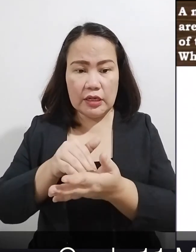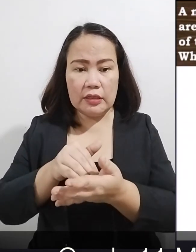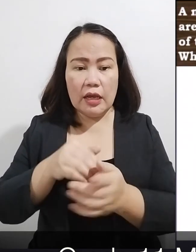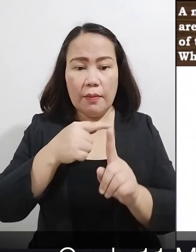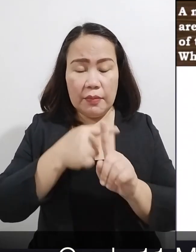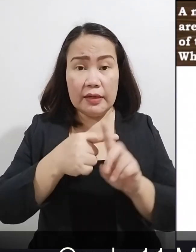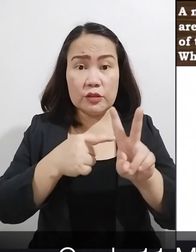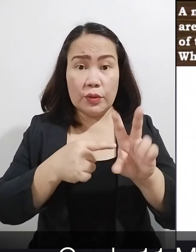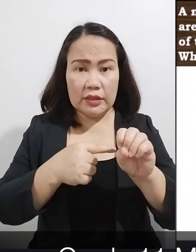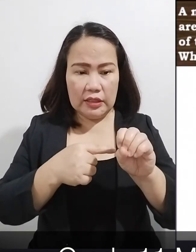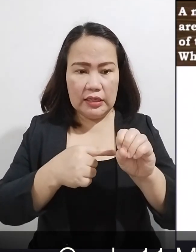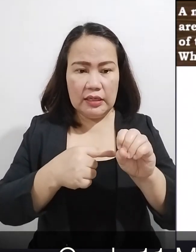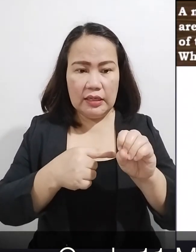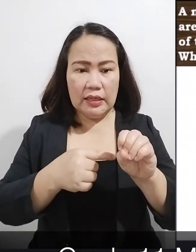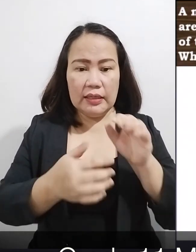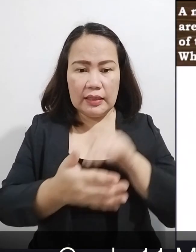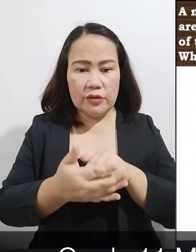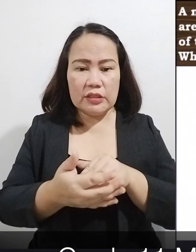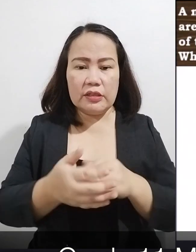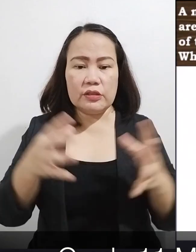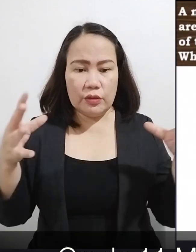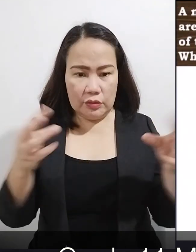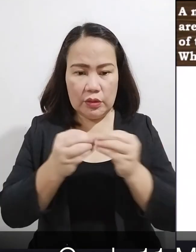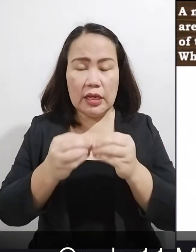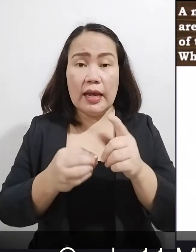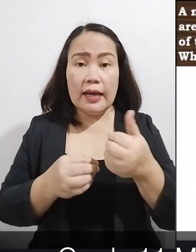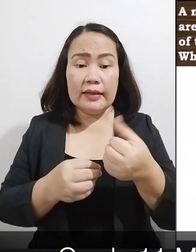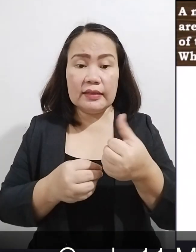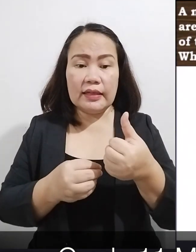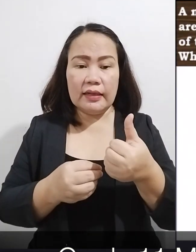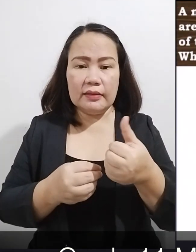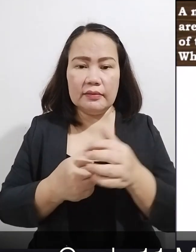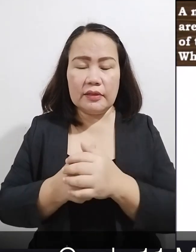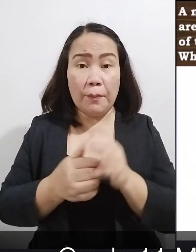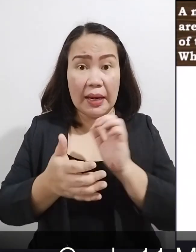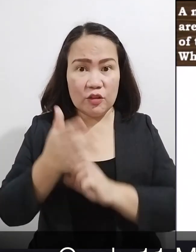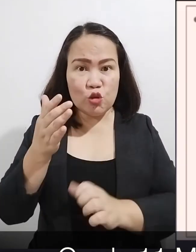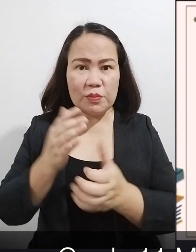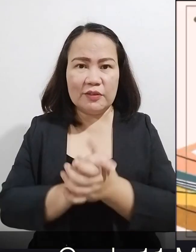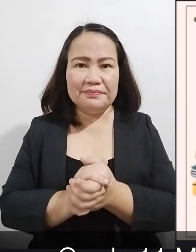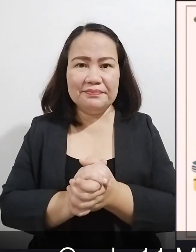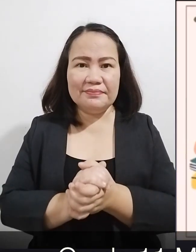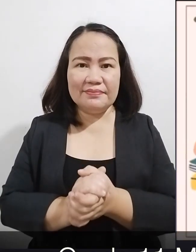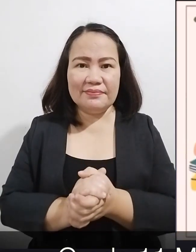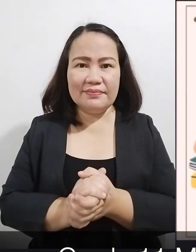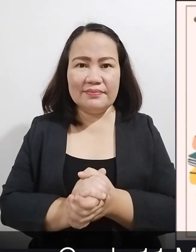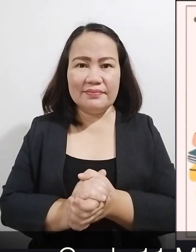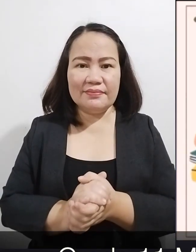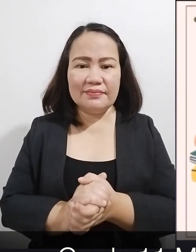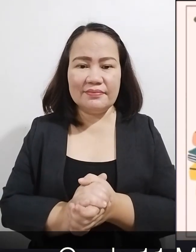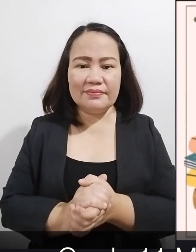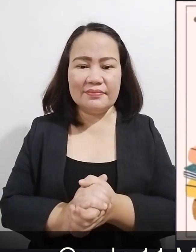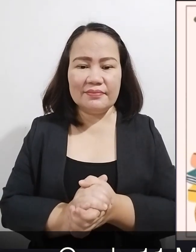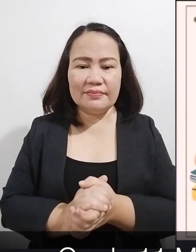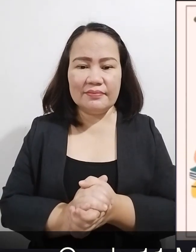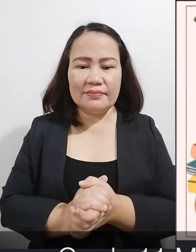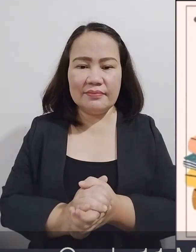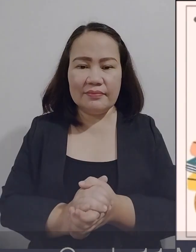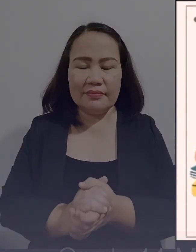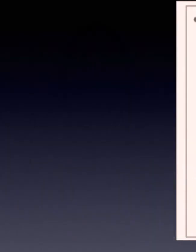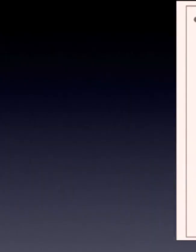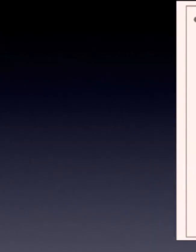to 10,000 feet squared or 10,000 square feet.